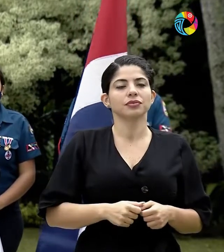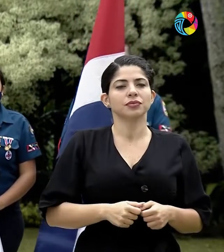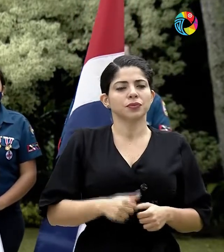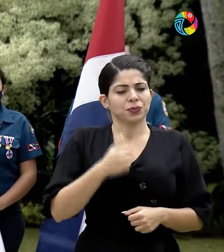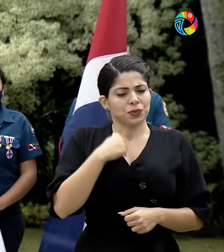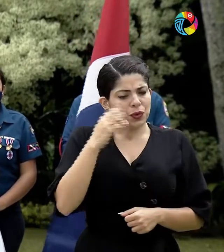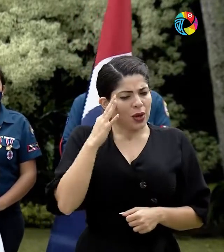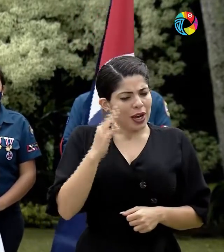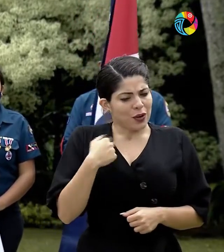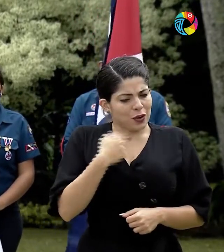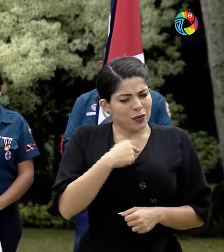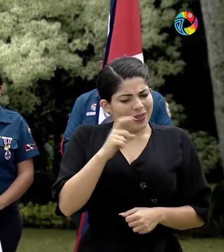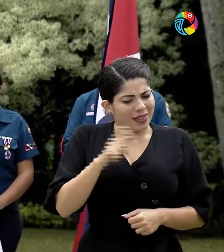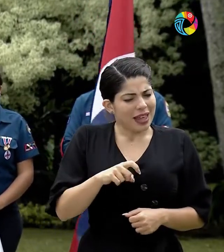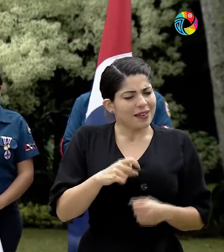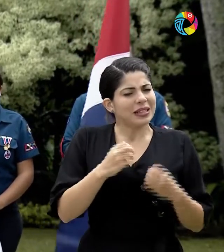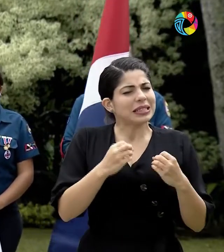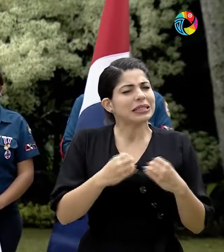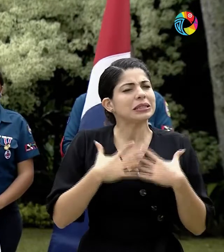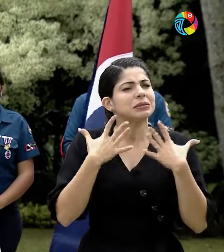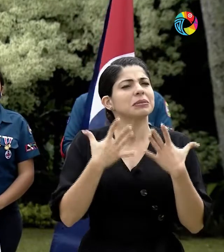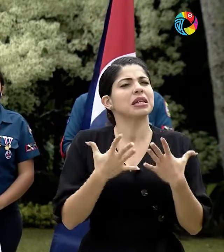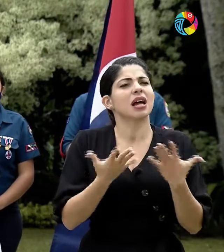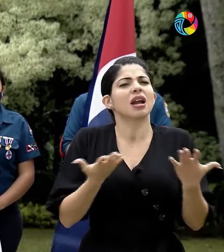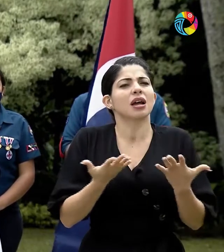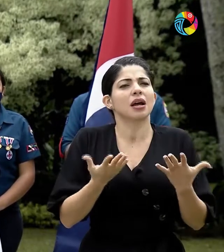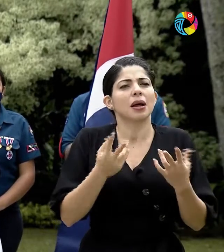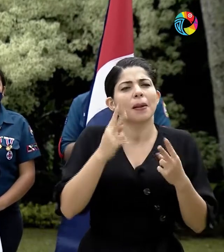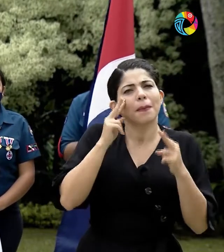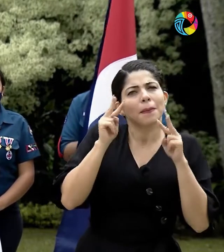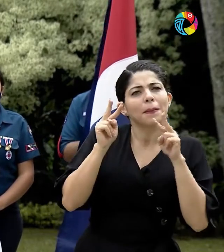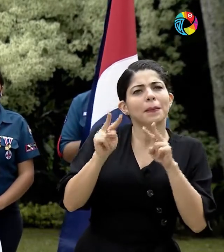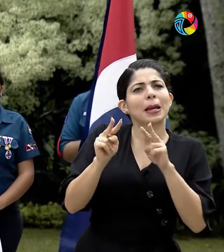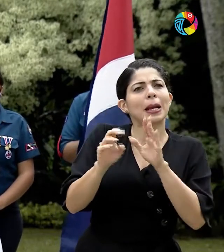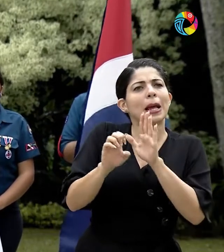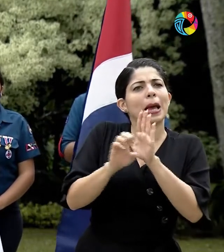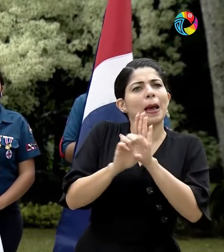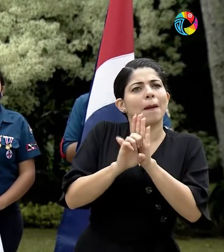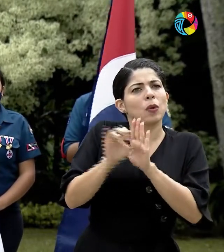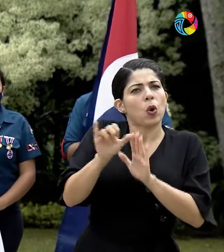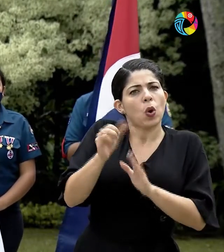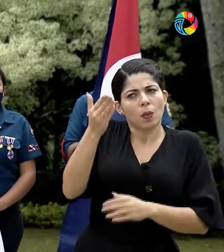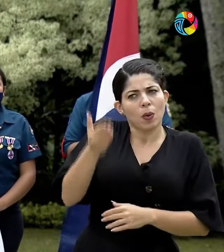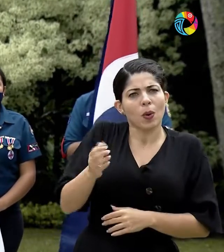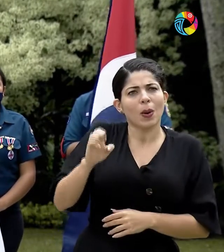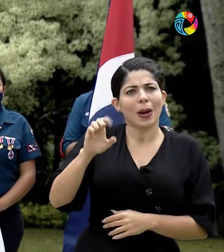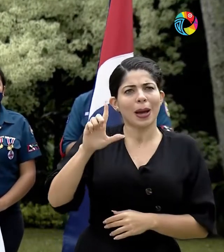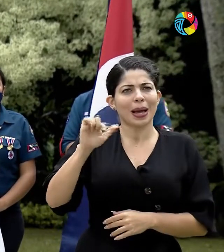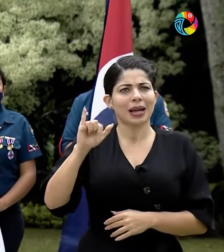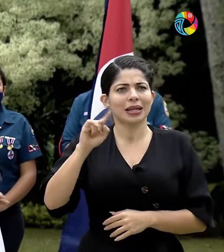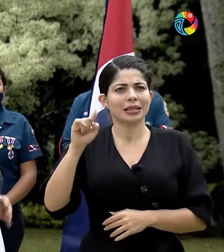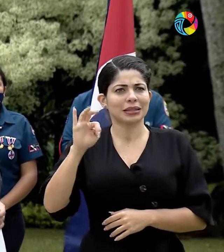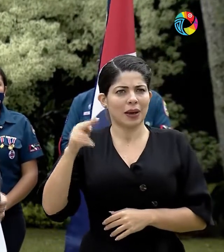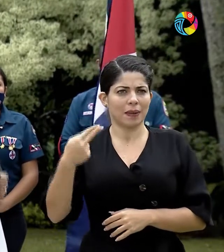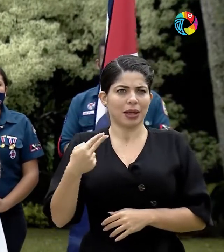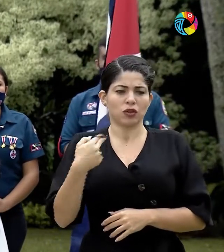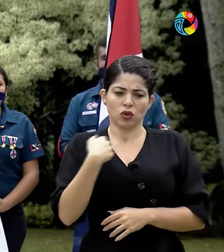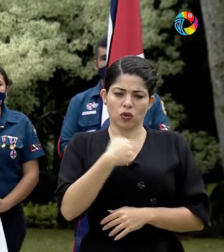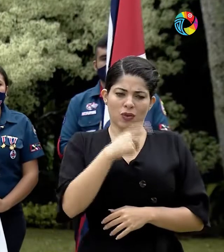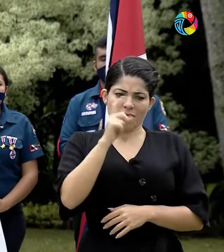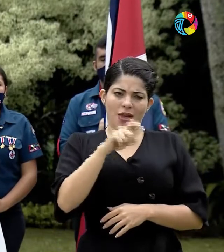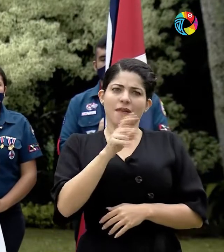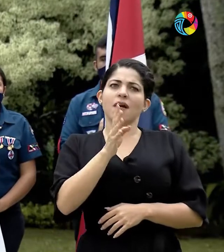creo que nos tenemos que inspirar en el ejemplo de personas como doña Elizabeth y tenemos que hablar claramente